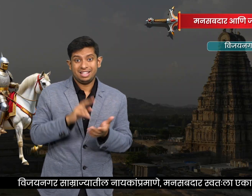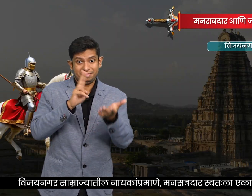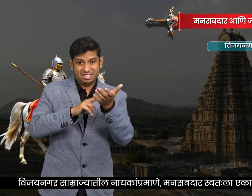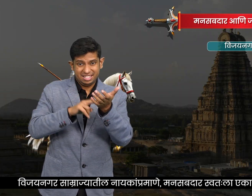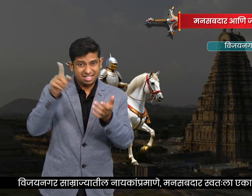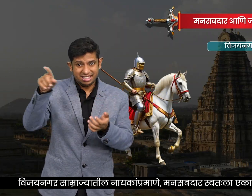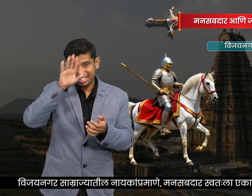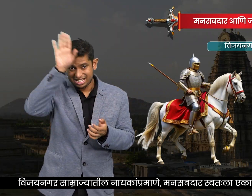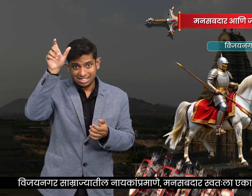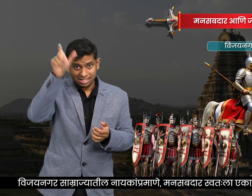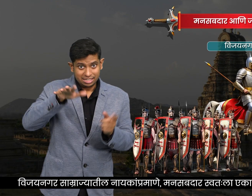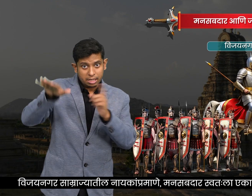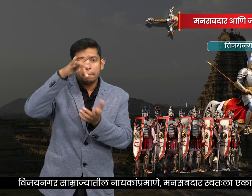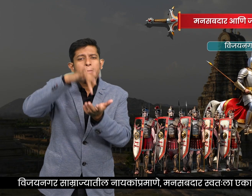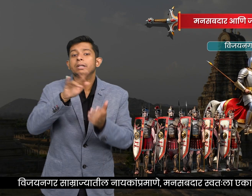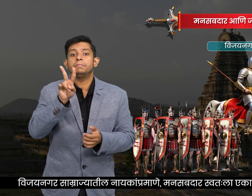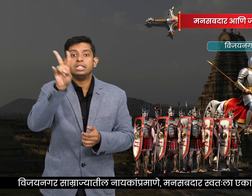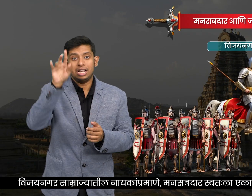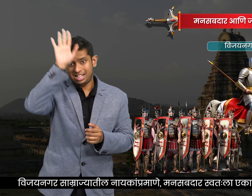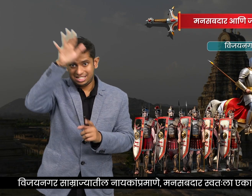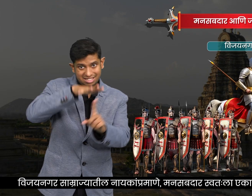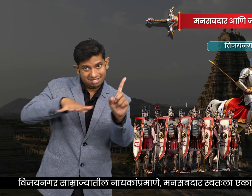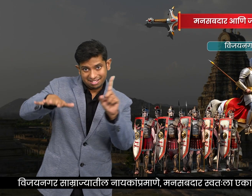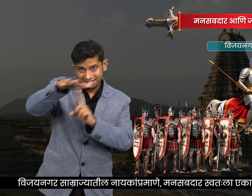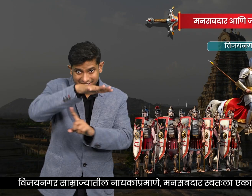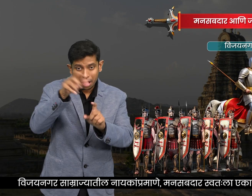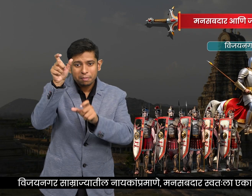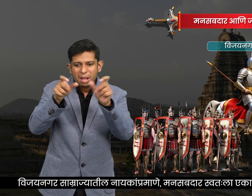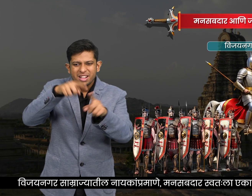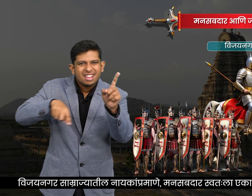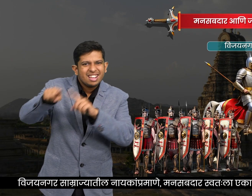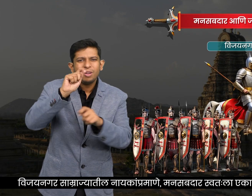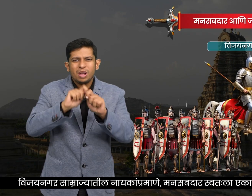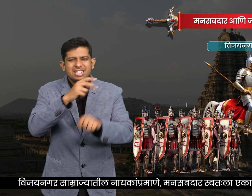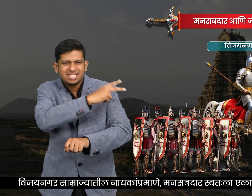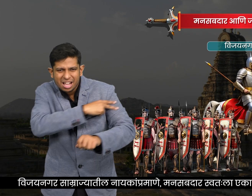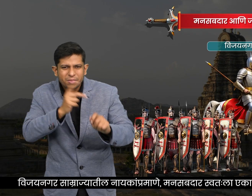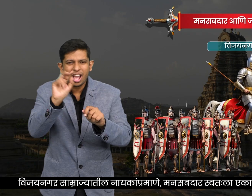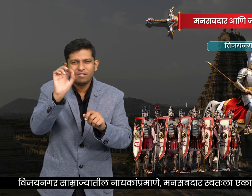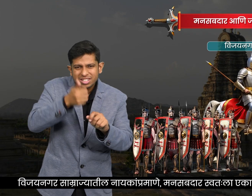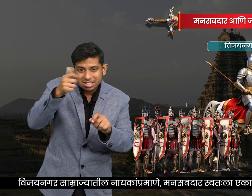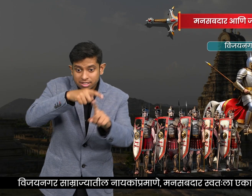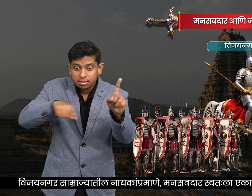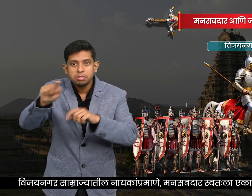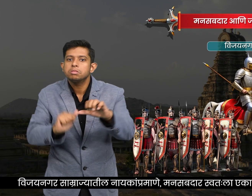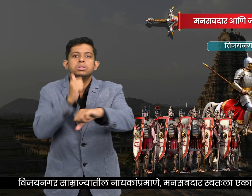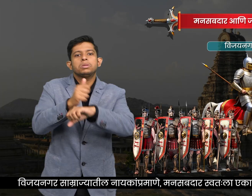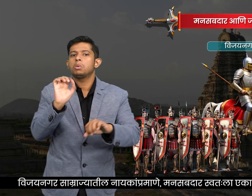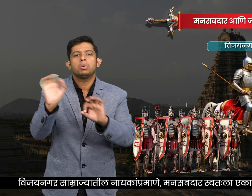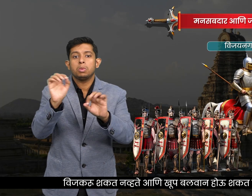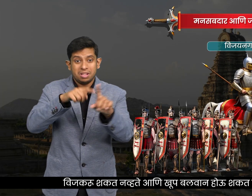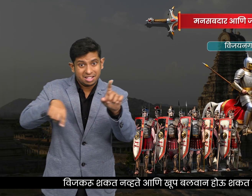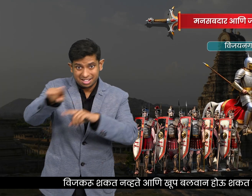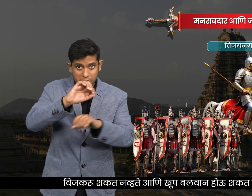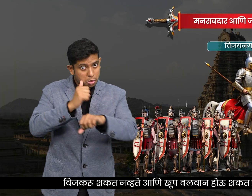विजयनगर साम्राज्यातील नायकाप्रमाणे मनसबदार स्वतः एकाची ठिकाणी स्थापित करू